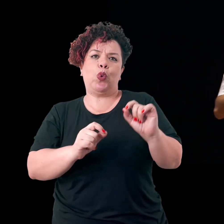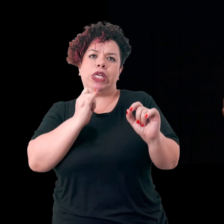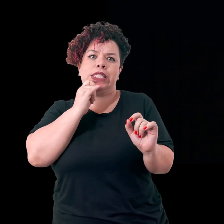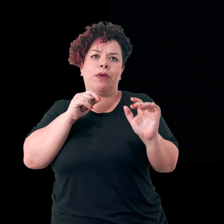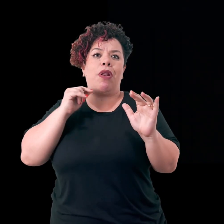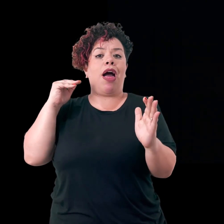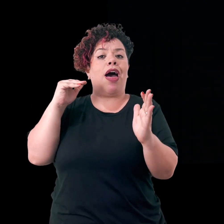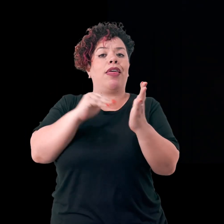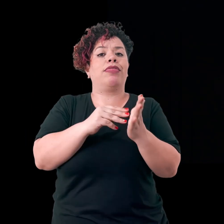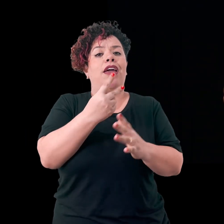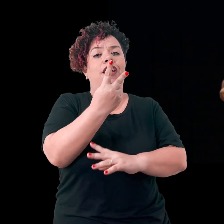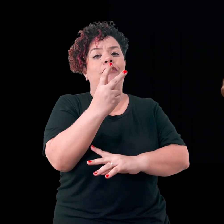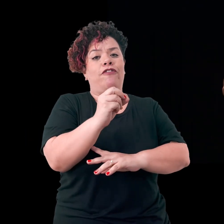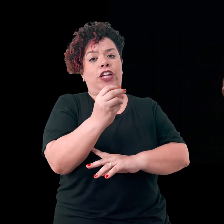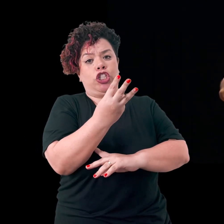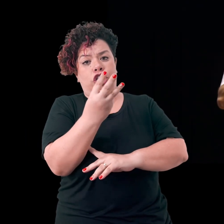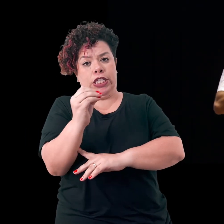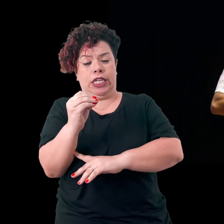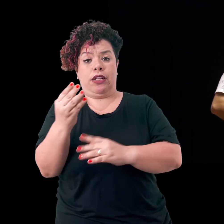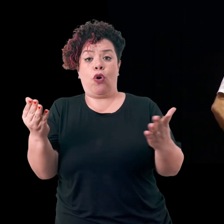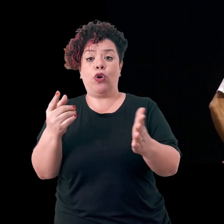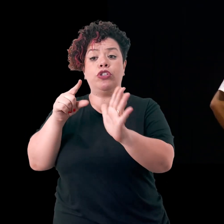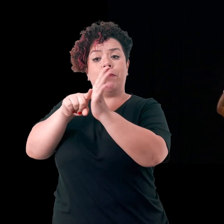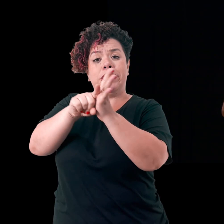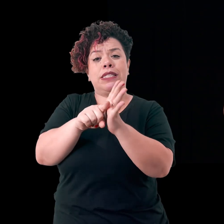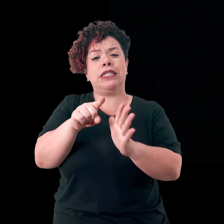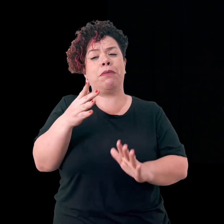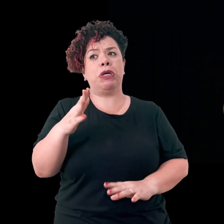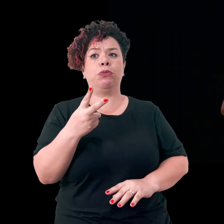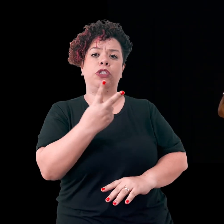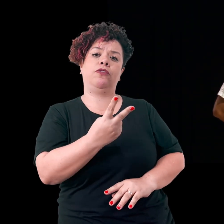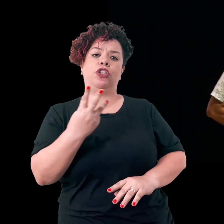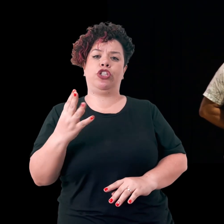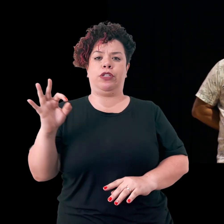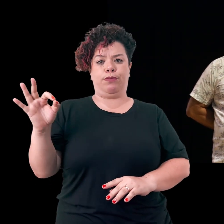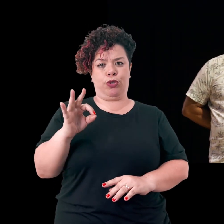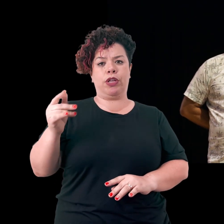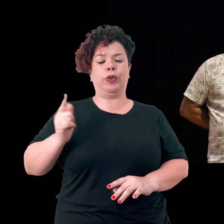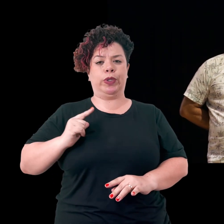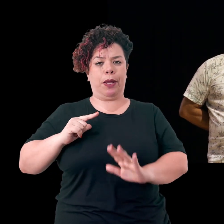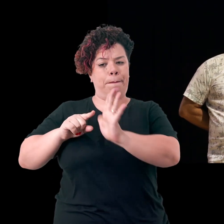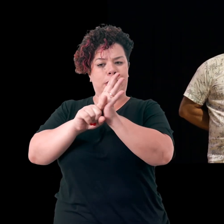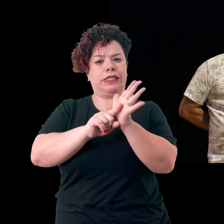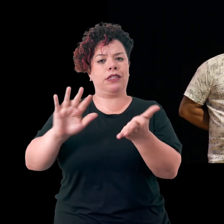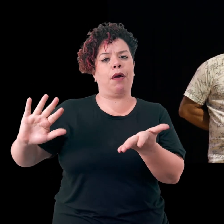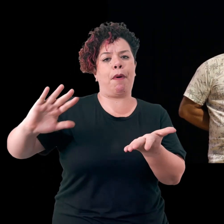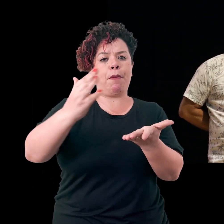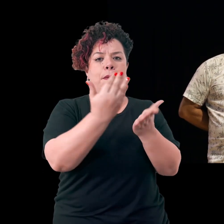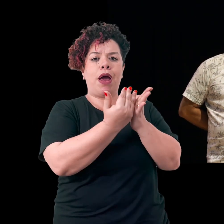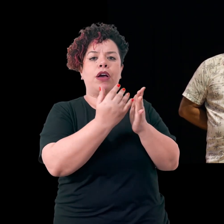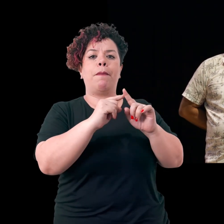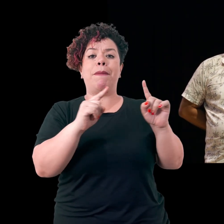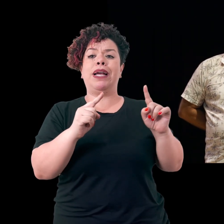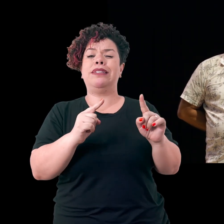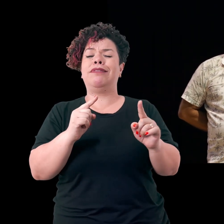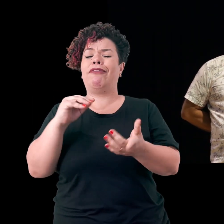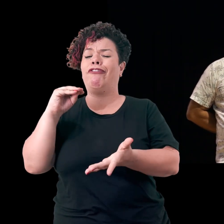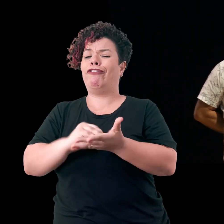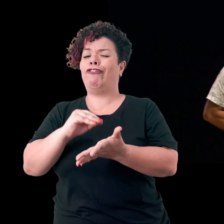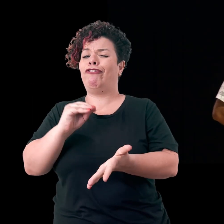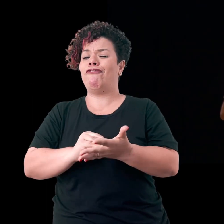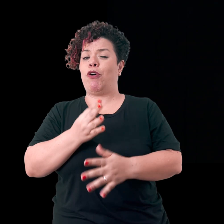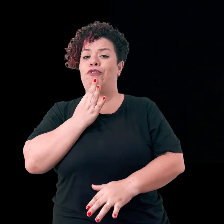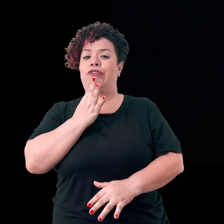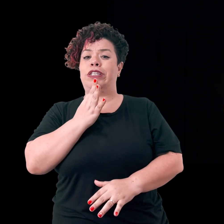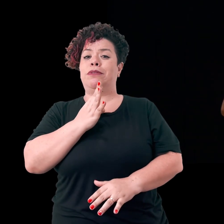em detalhe até 2030. Hoje a gente está por volta de 23%. Mas a gente tem grandes lacunas de conhecimento,